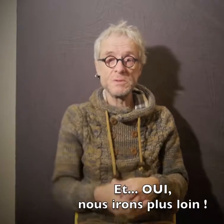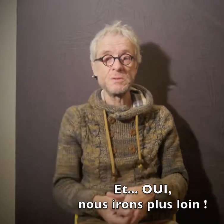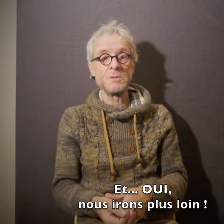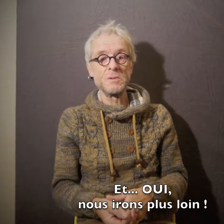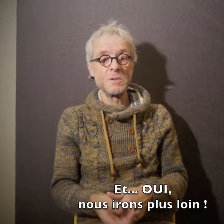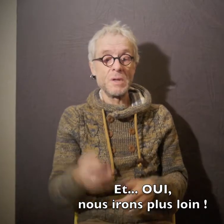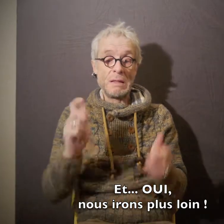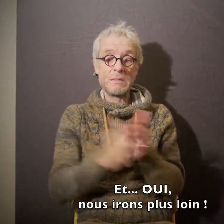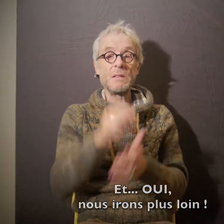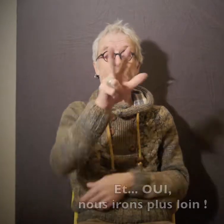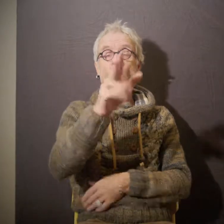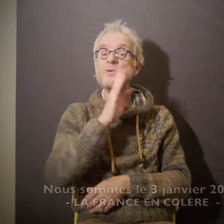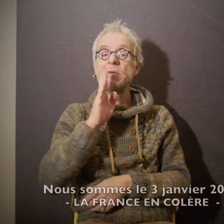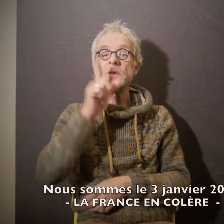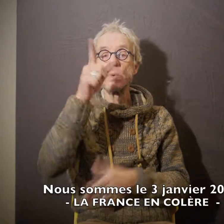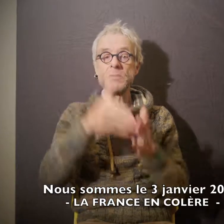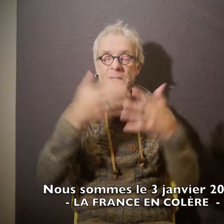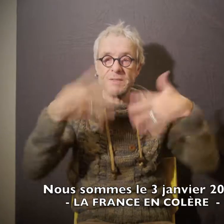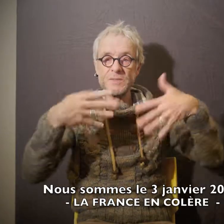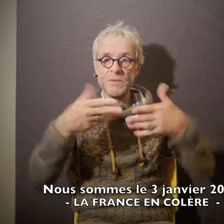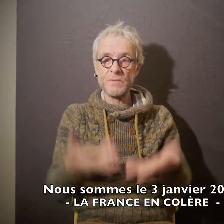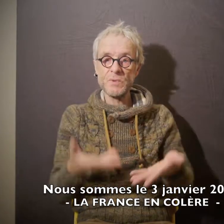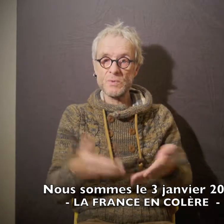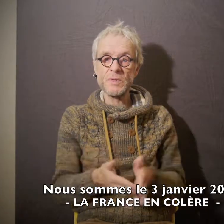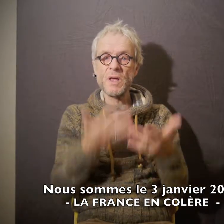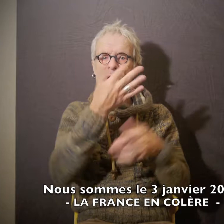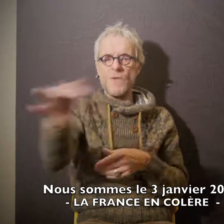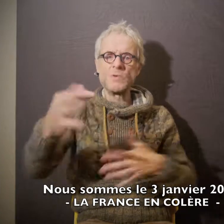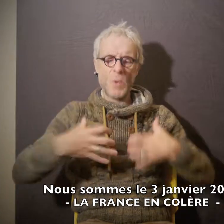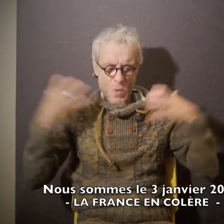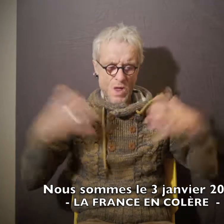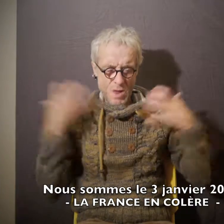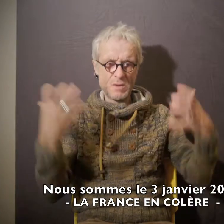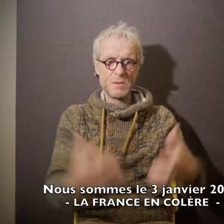Nous sommes le 3 janvier 2019, la France en colère.